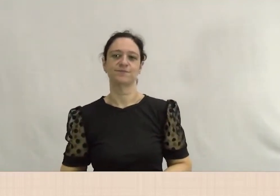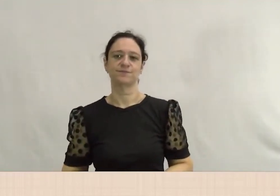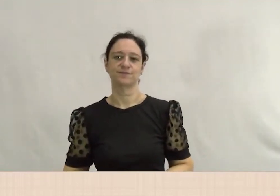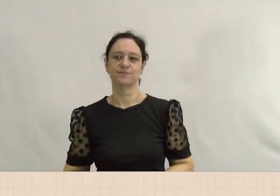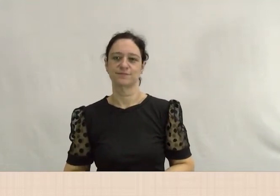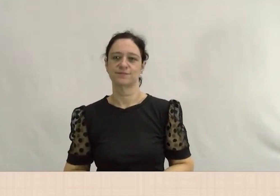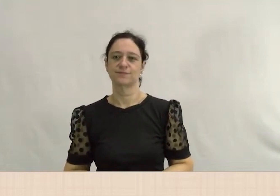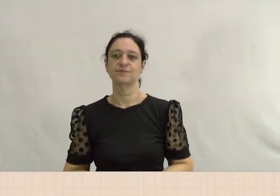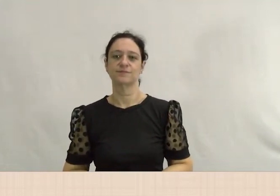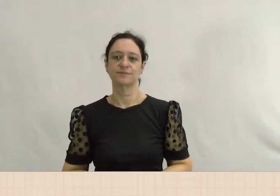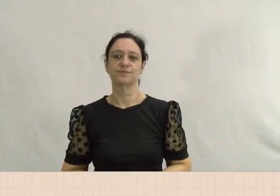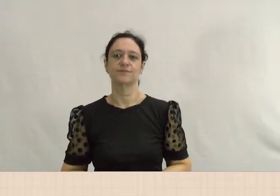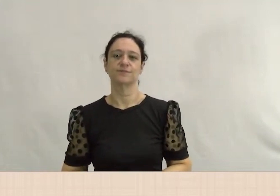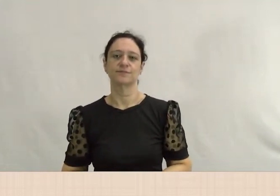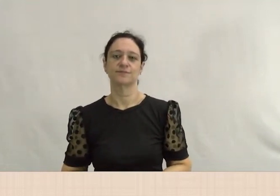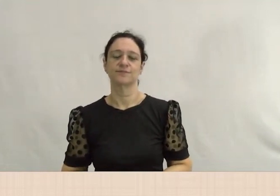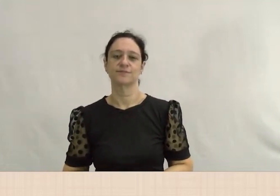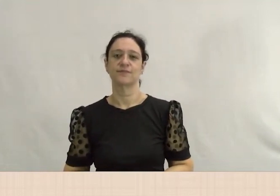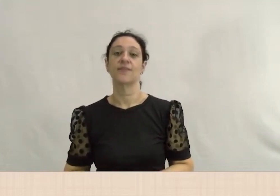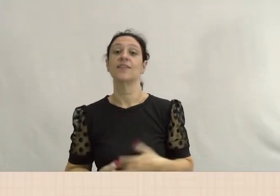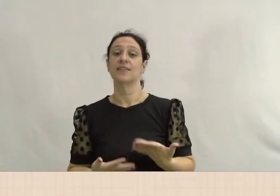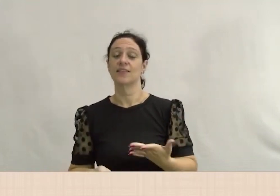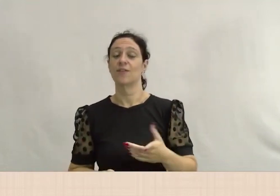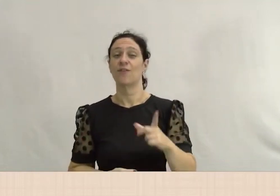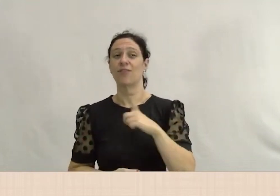Vocês sabem que em muitas regiões